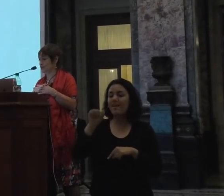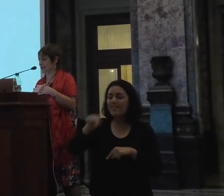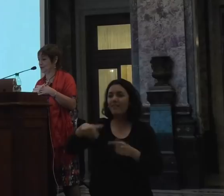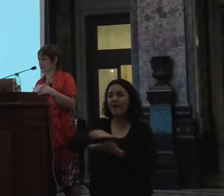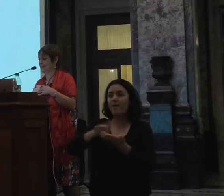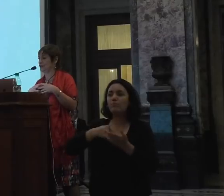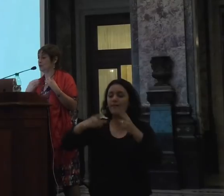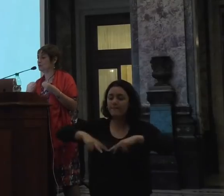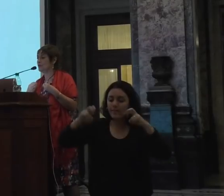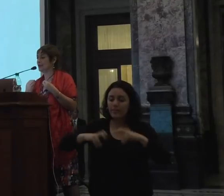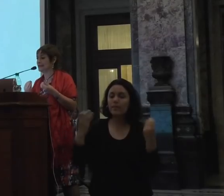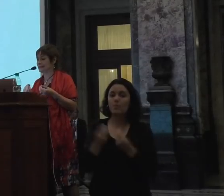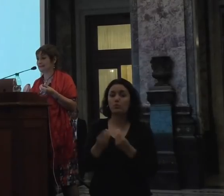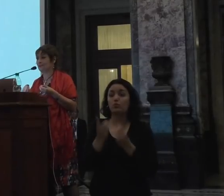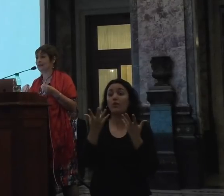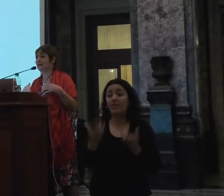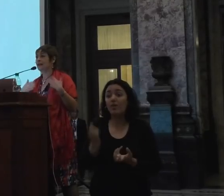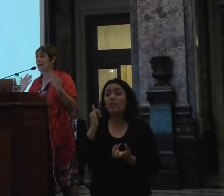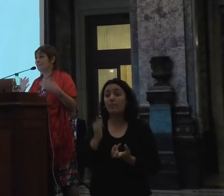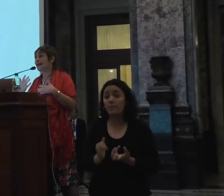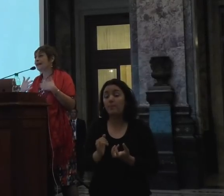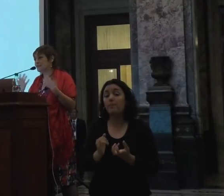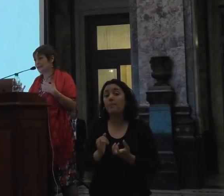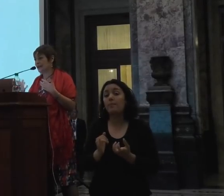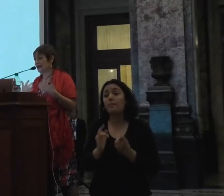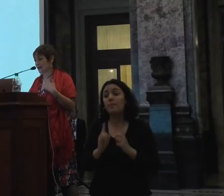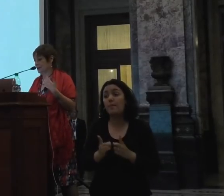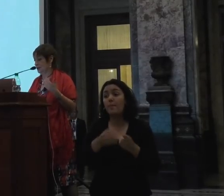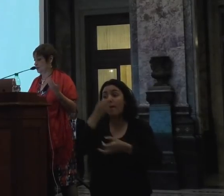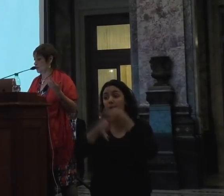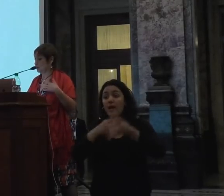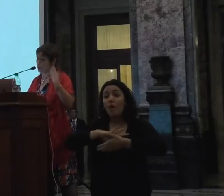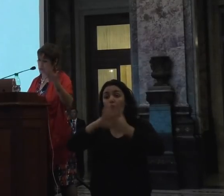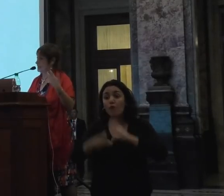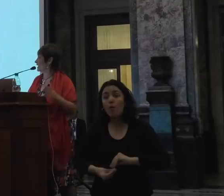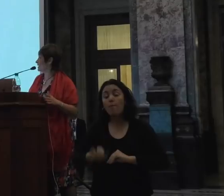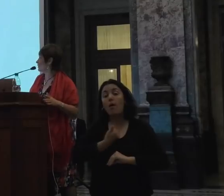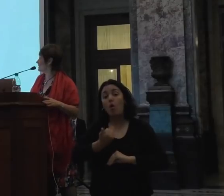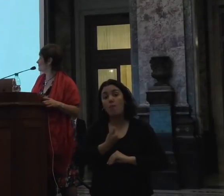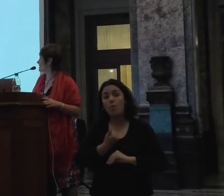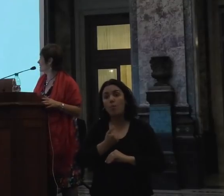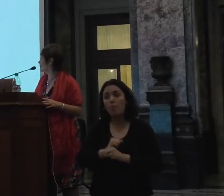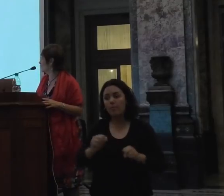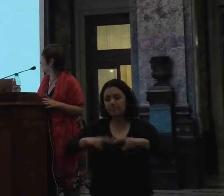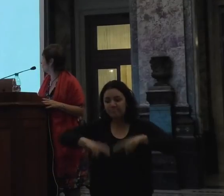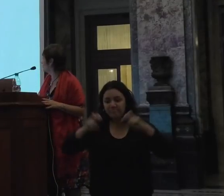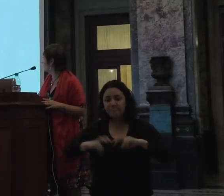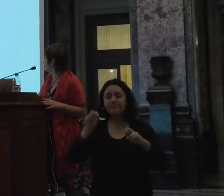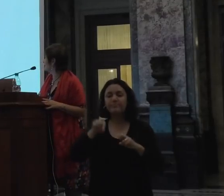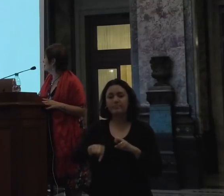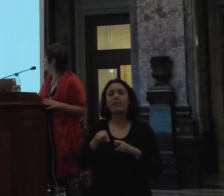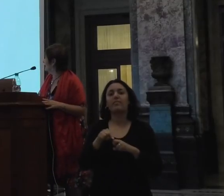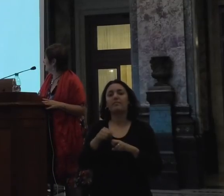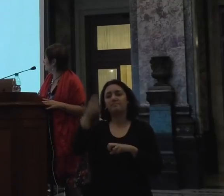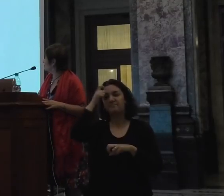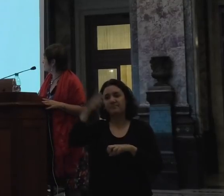y las que quiero usar, como les dijo, como un modelo de sistema para explicar cómo se va dando esta investigación en